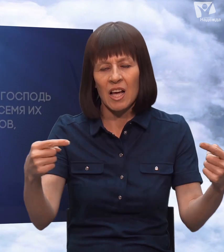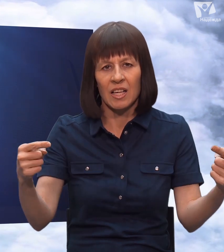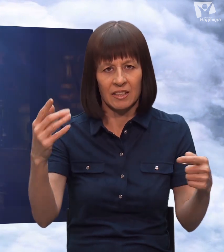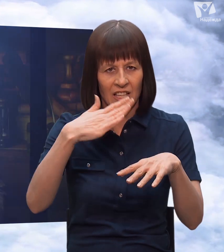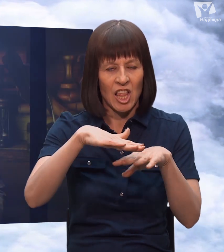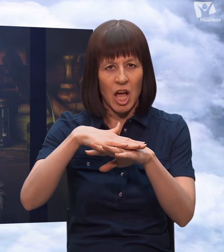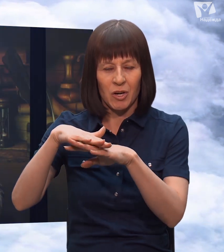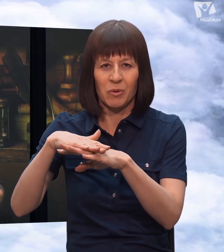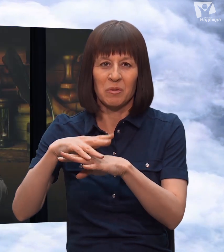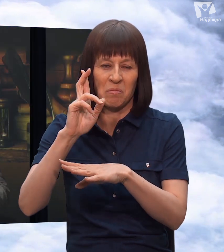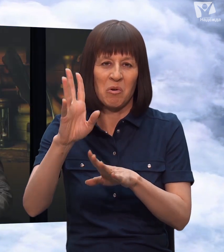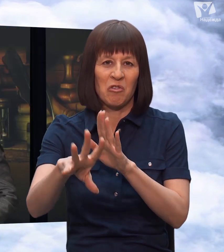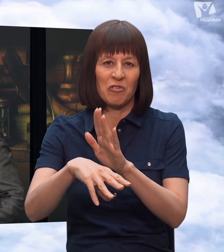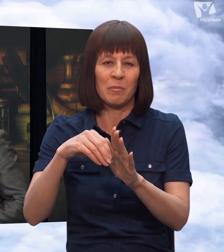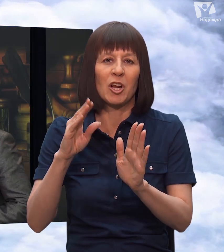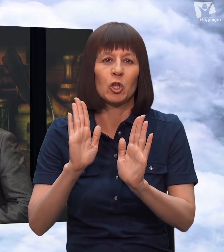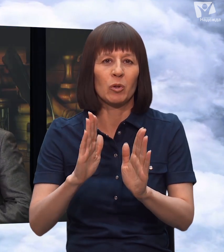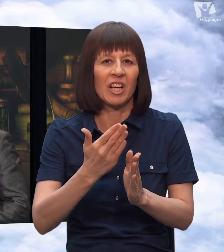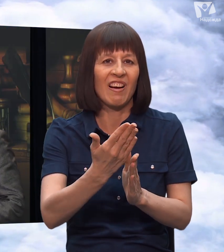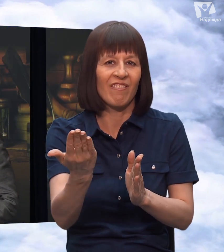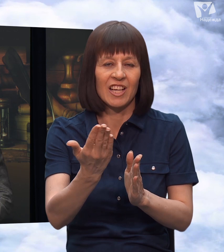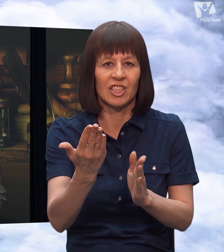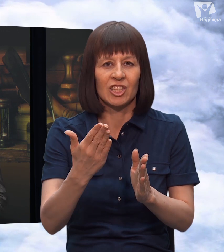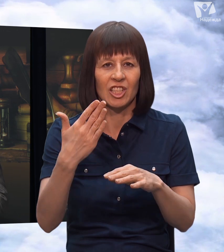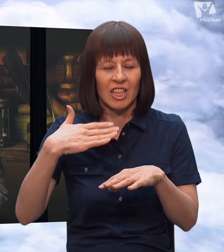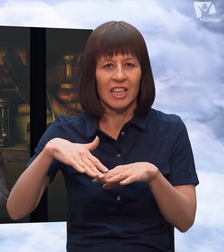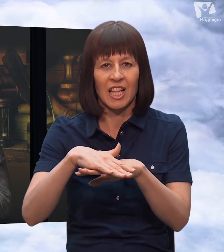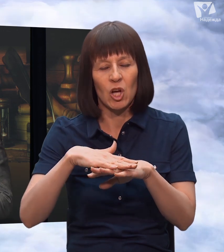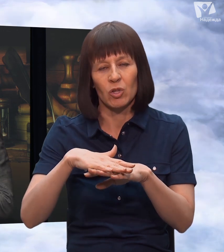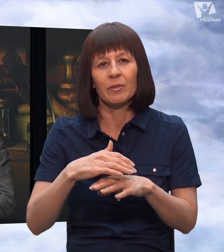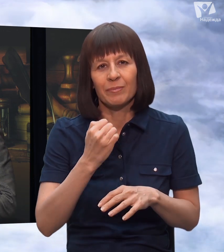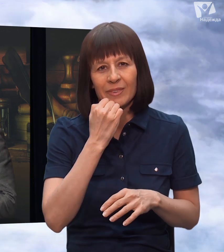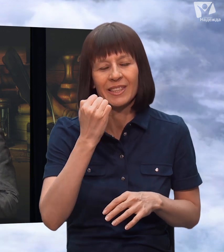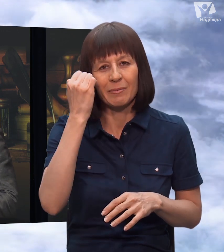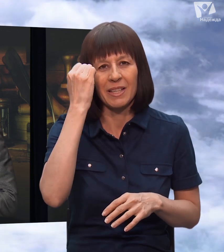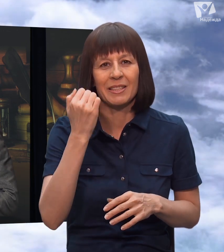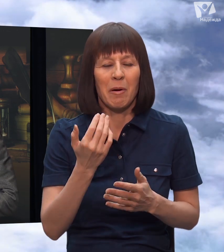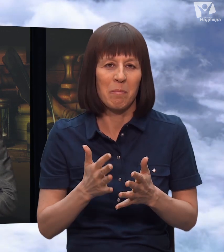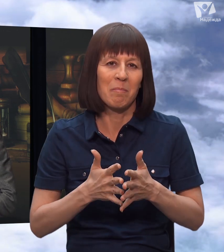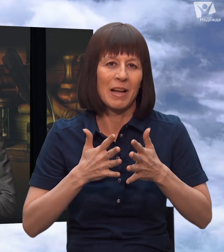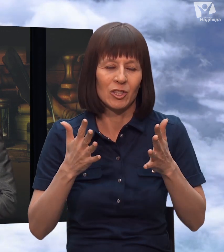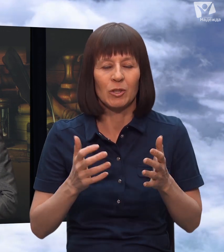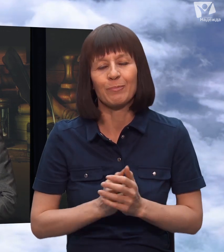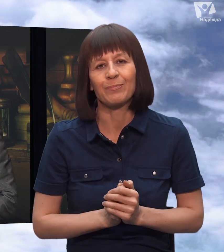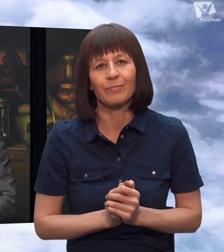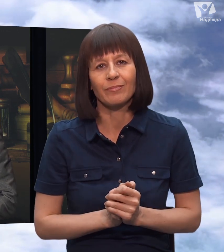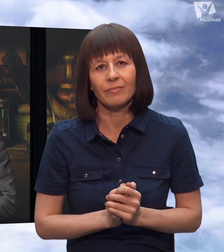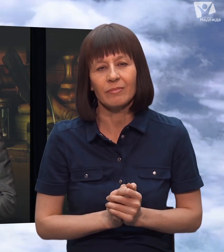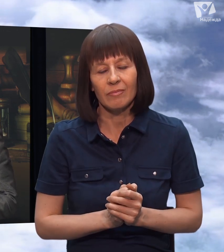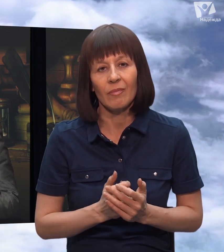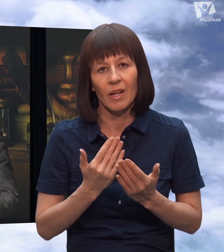viv большое спасибо и вот васильевич вот так звучит наш памятный стих